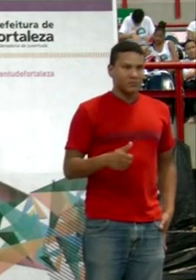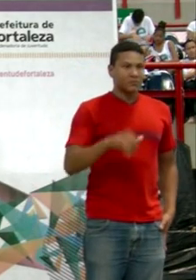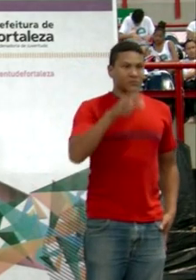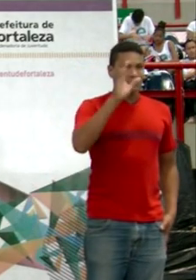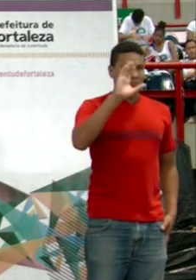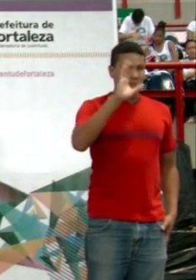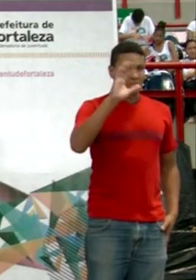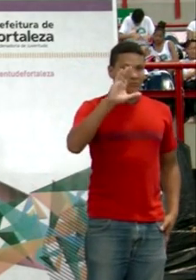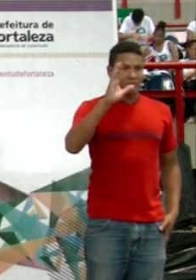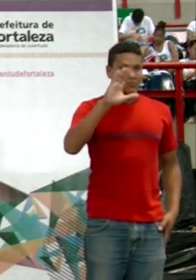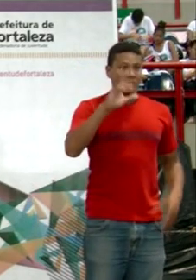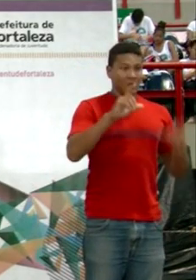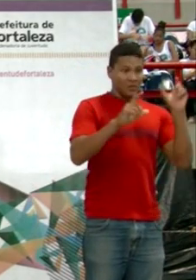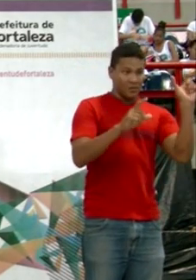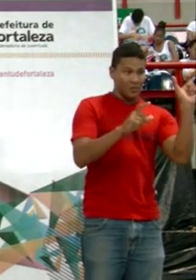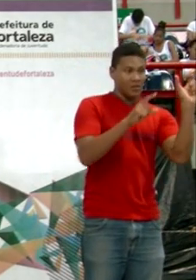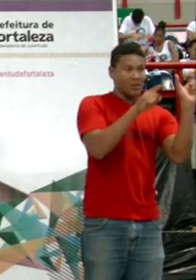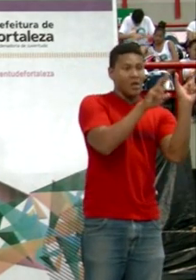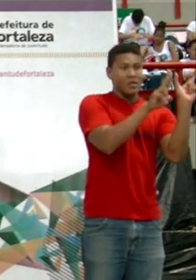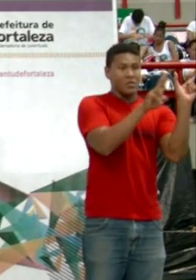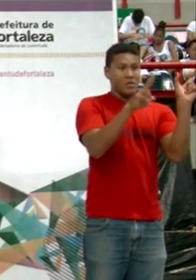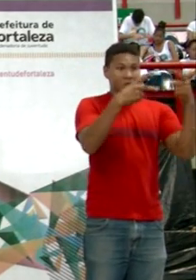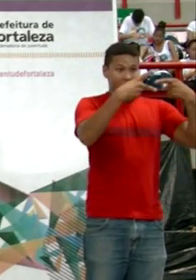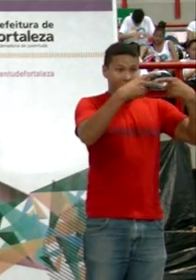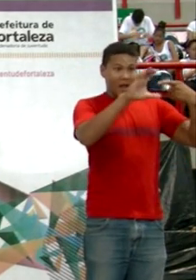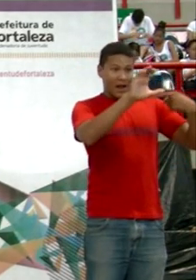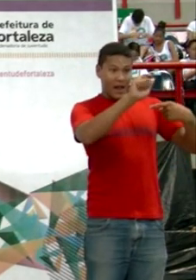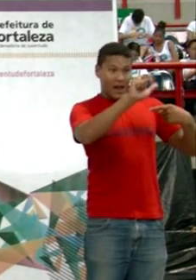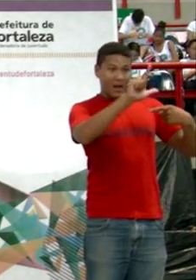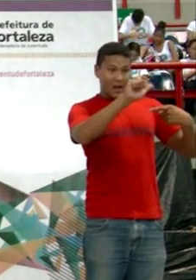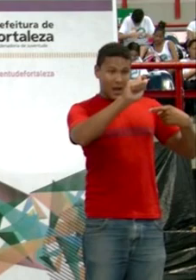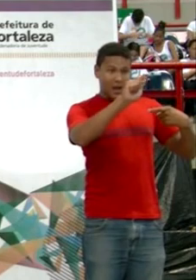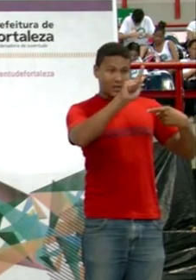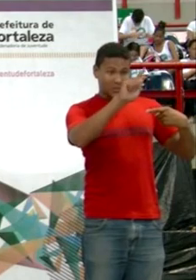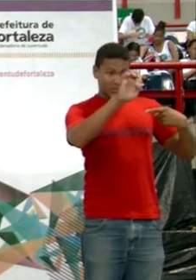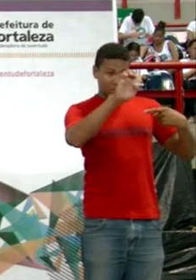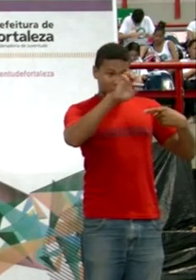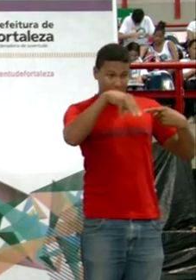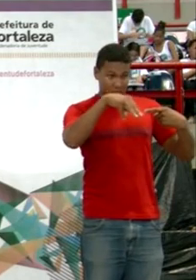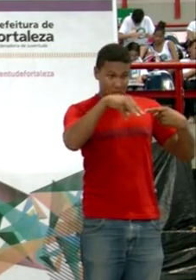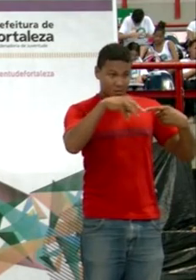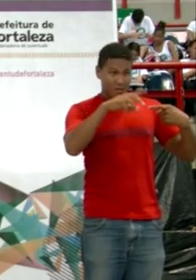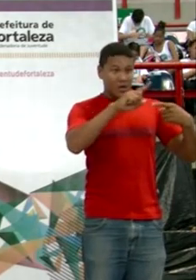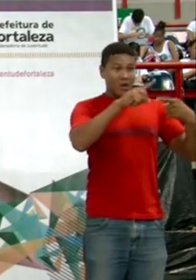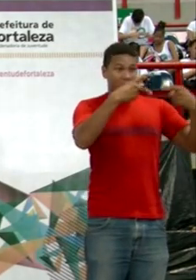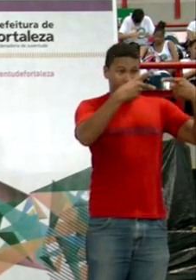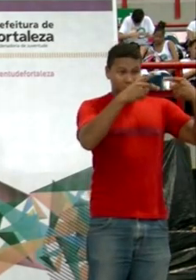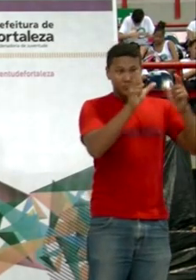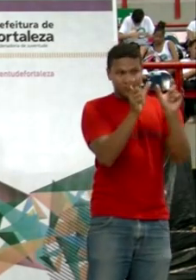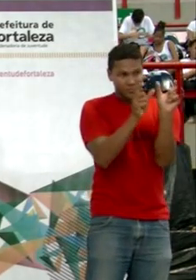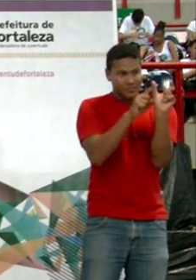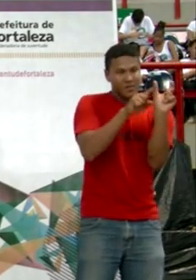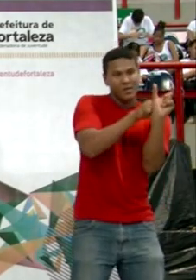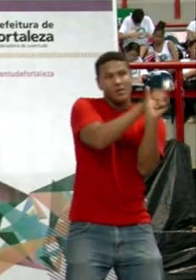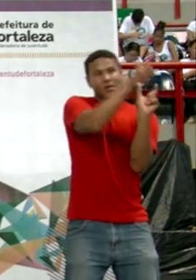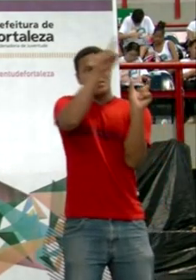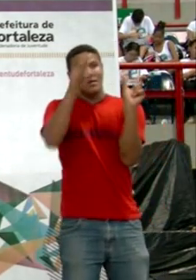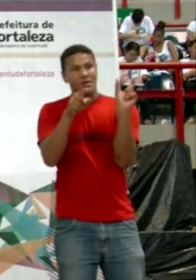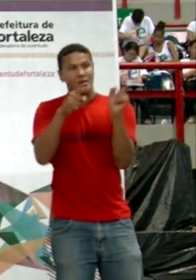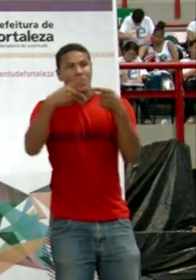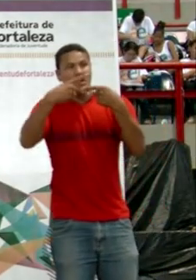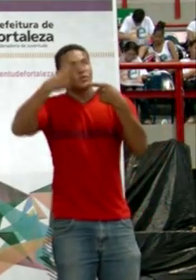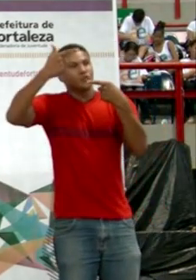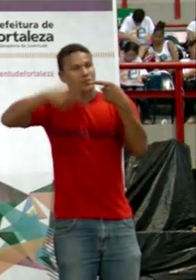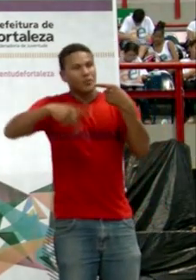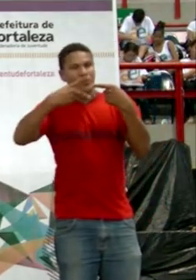calagem e bote correção de acidez do solo. Professor, quer dizer que a gente vai usar o carbonato